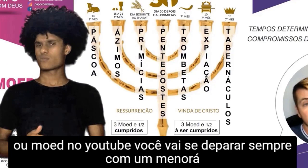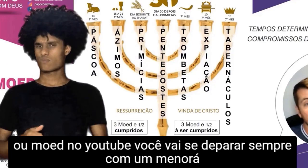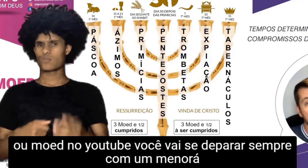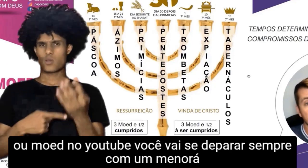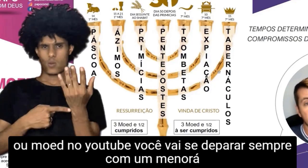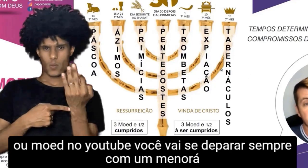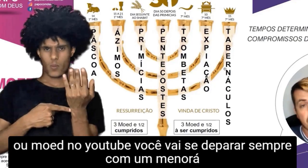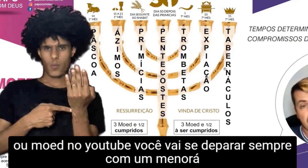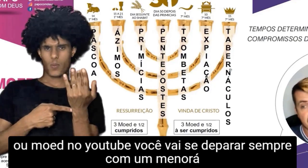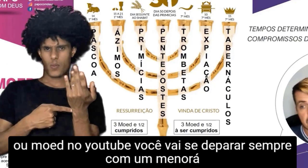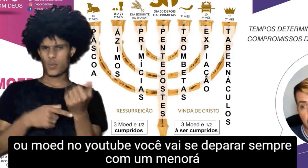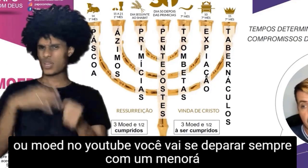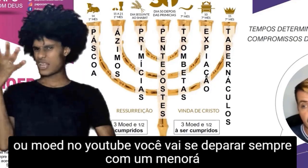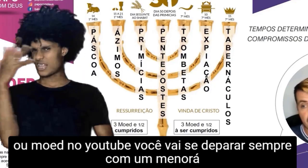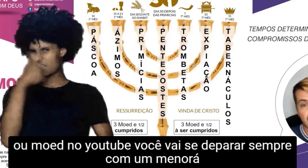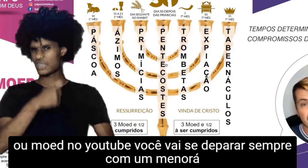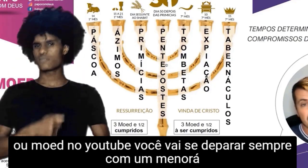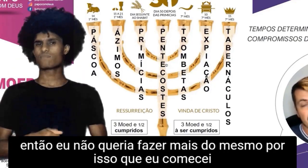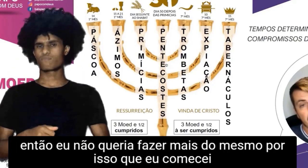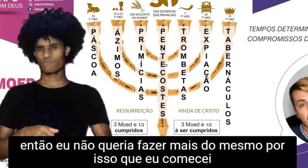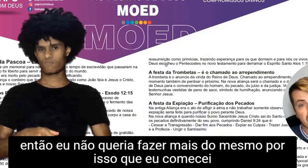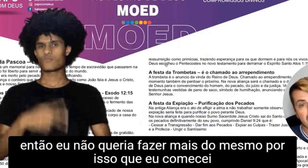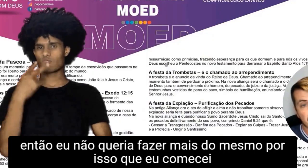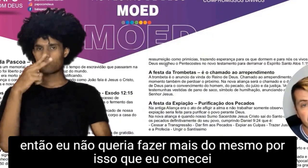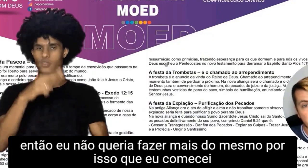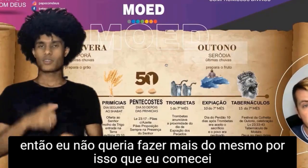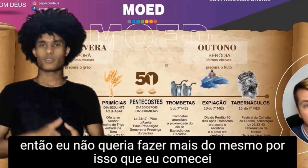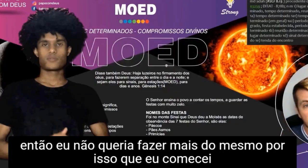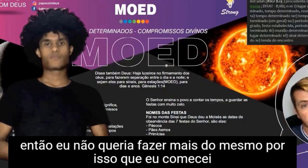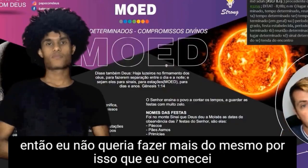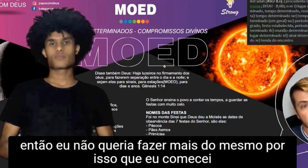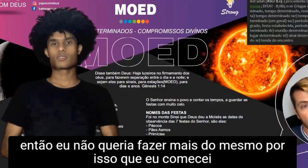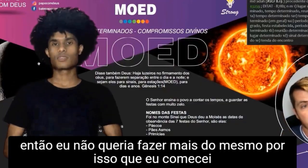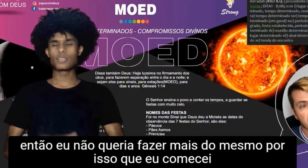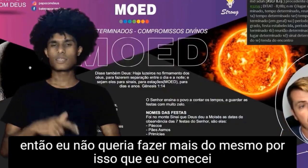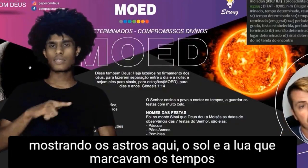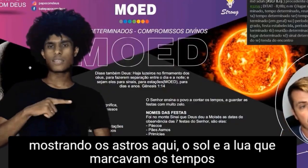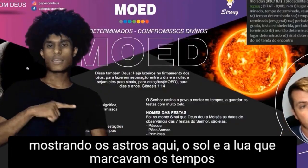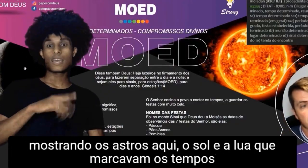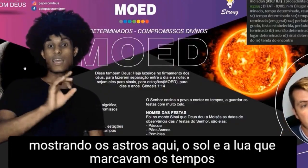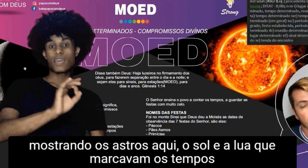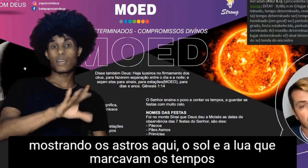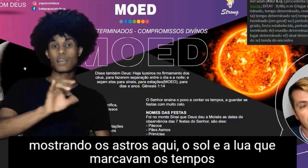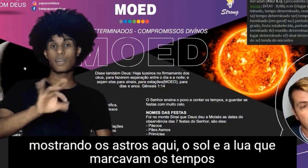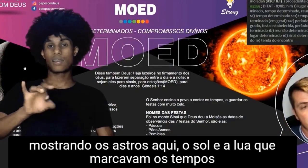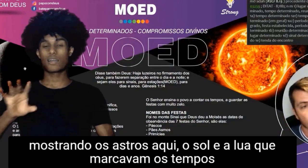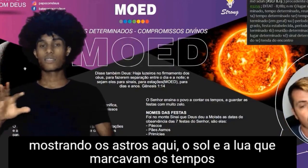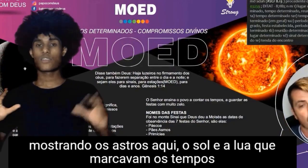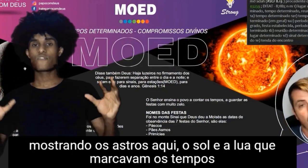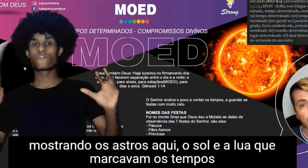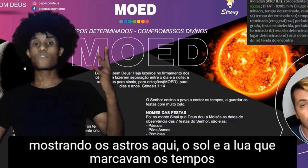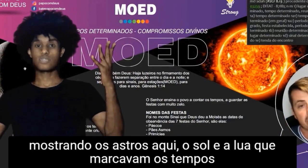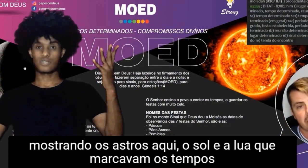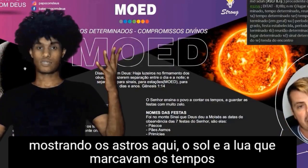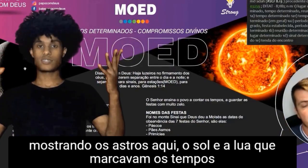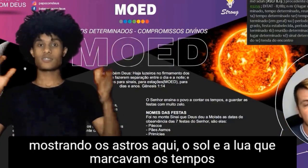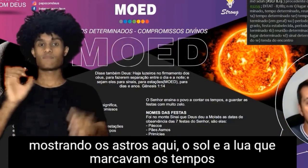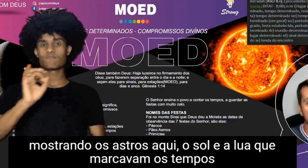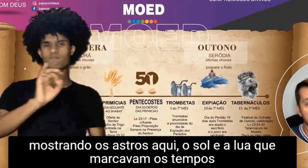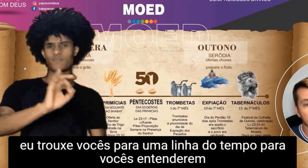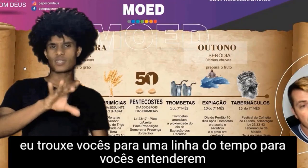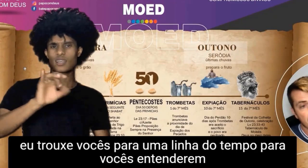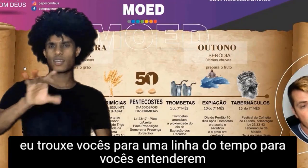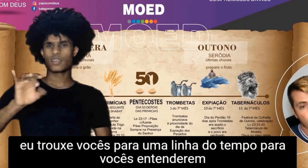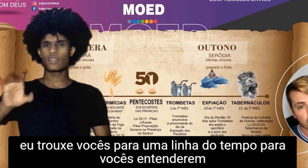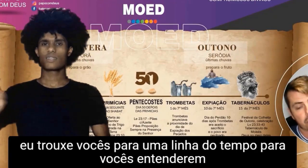Deus ou Moed no YouTube, você vai se deparar sempre com uma menorá. Então eu não queria fazer mais do mesmo, por isso que eu comecei mostrando os astros aqui, né? O Sol e a Lua que marcavam